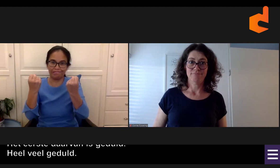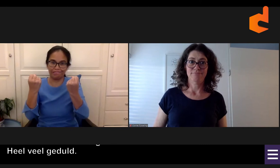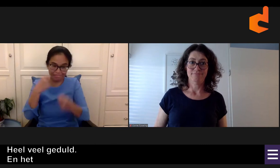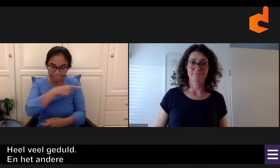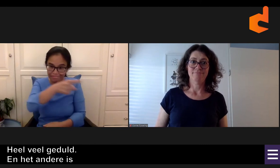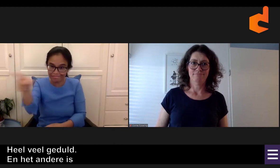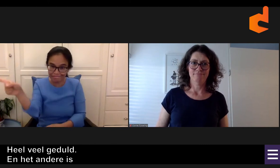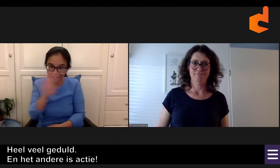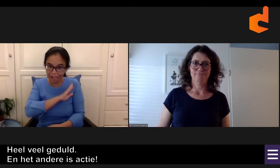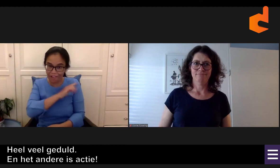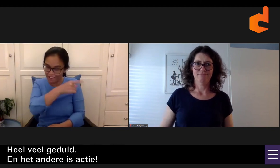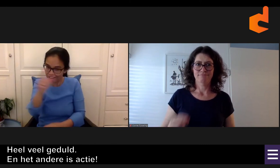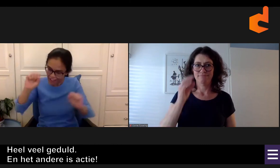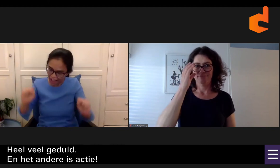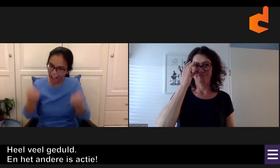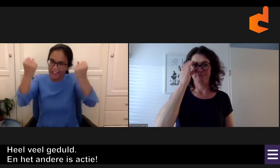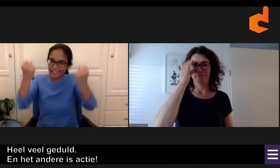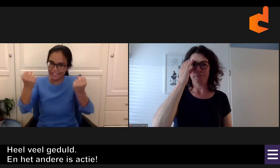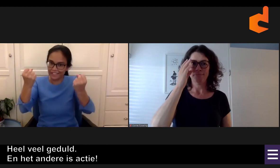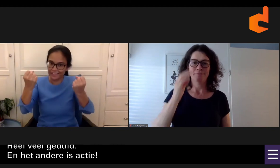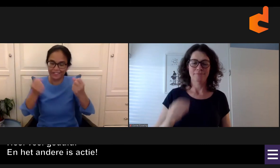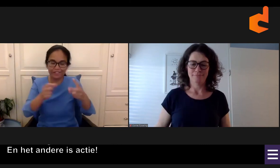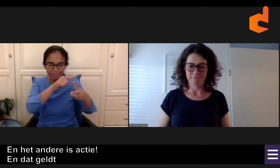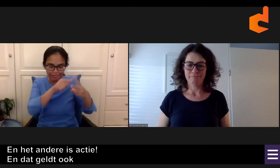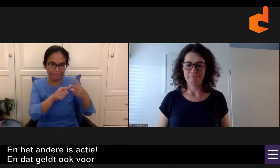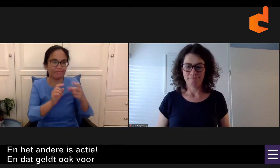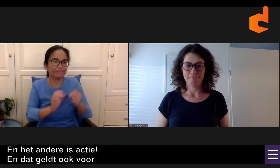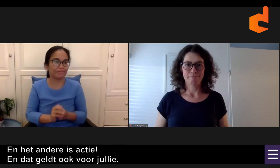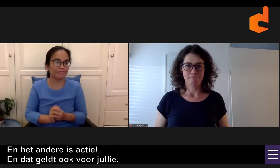actie. En dat geldt ook voor jullie. Het ondernemen van actie.